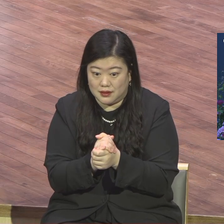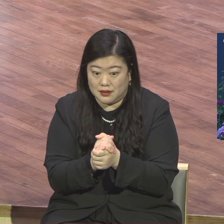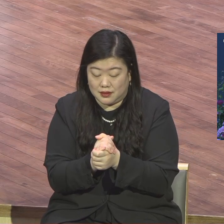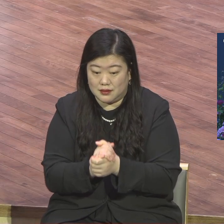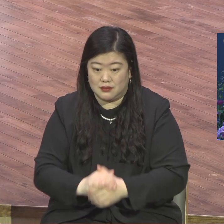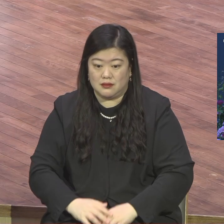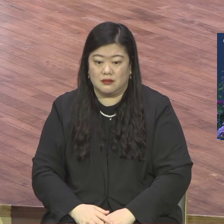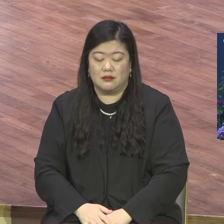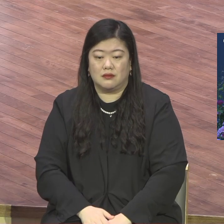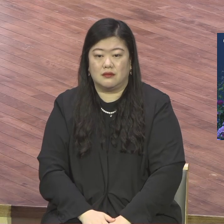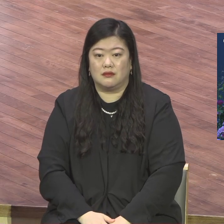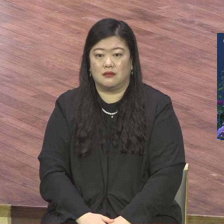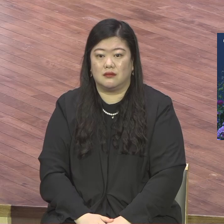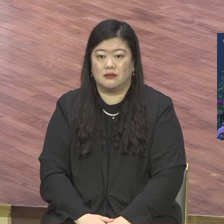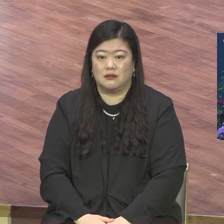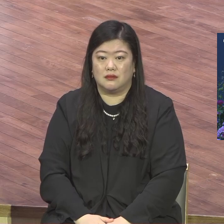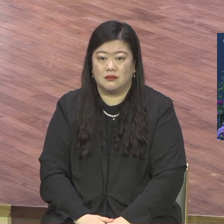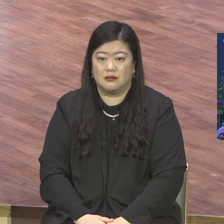아멘.